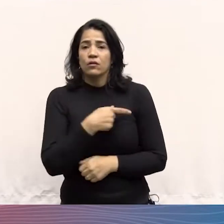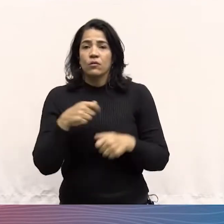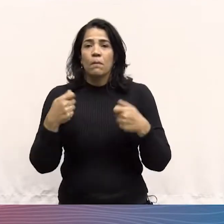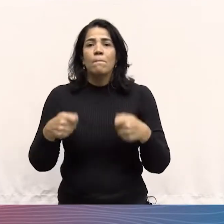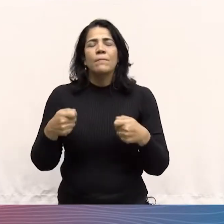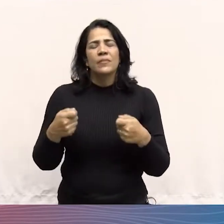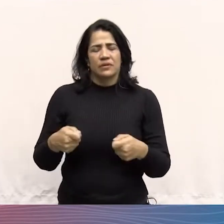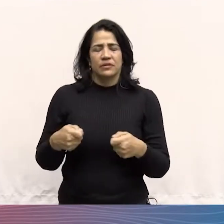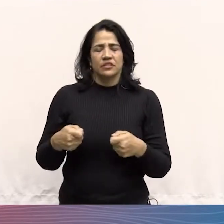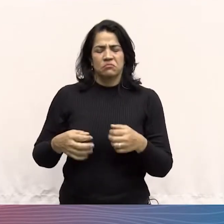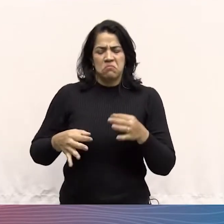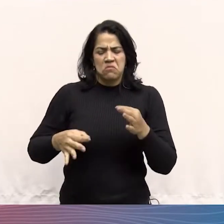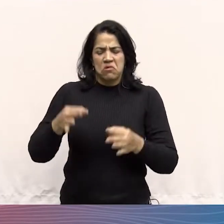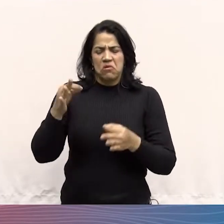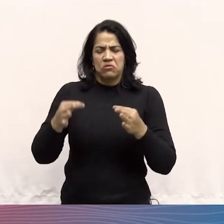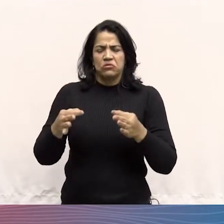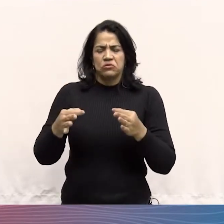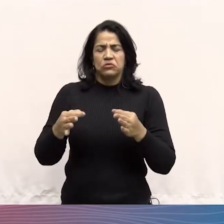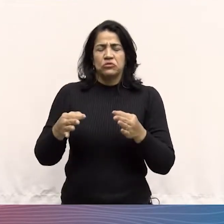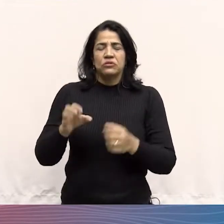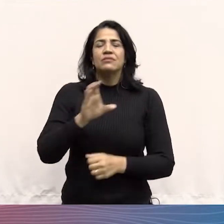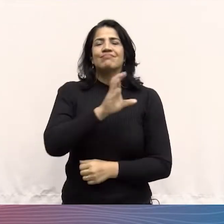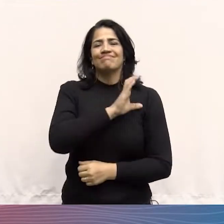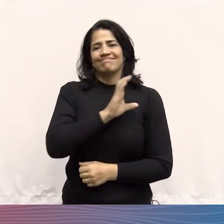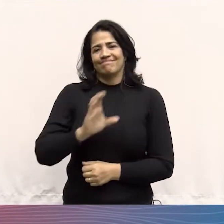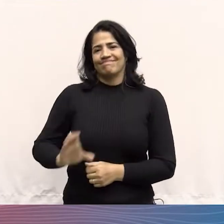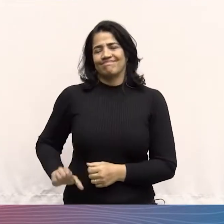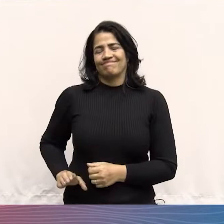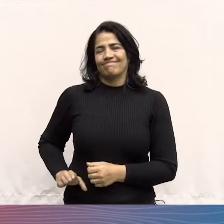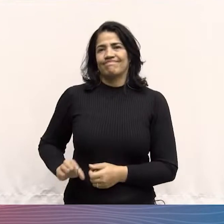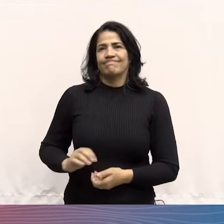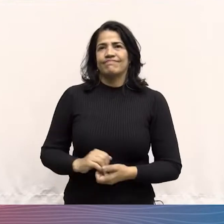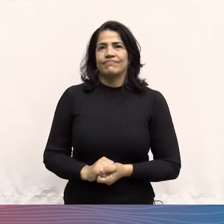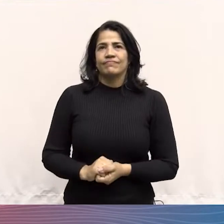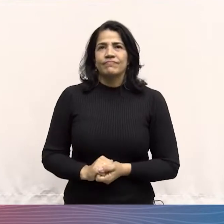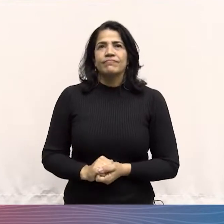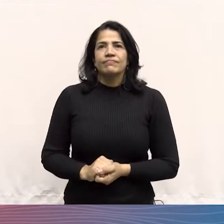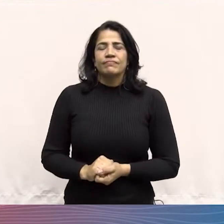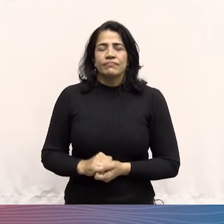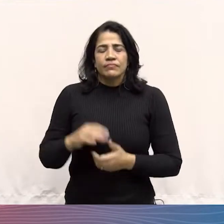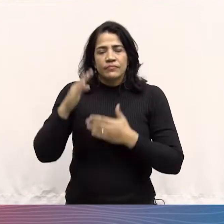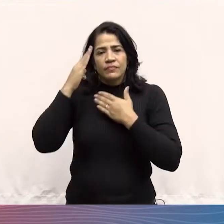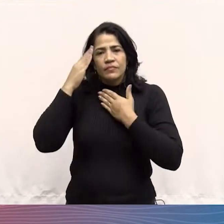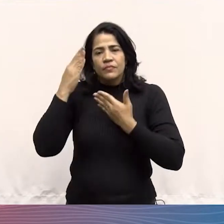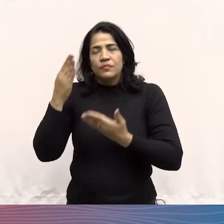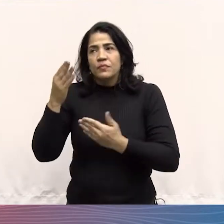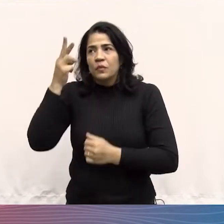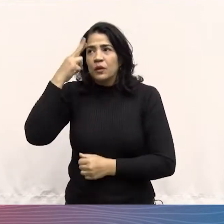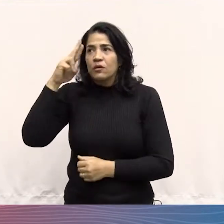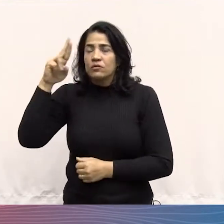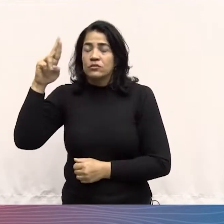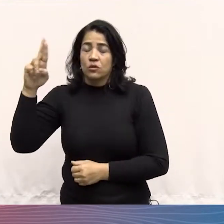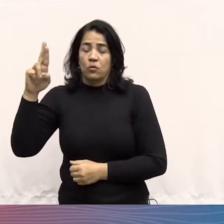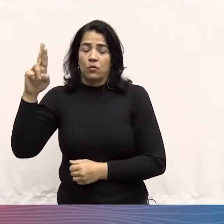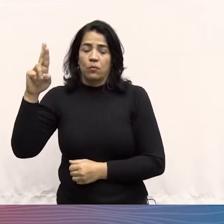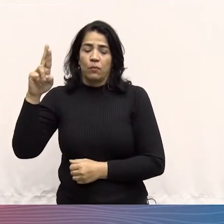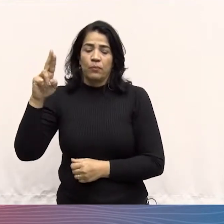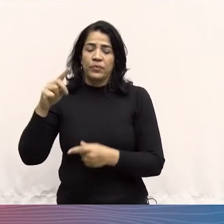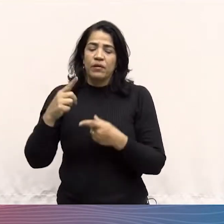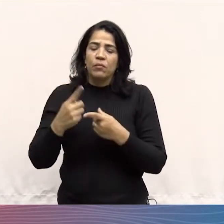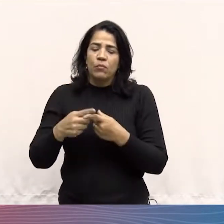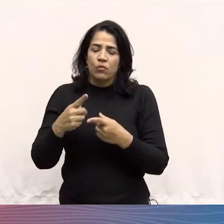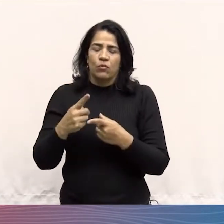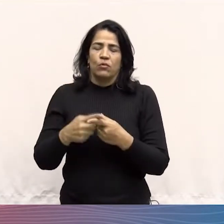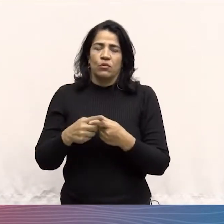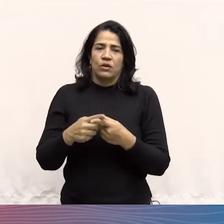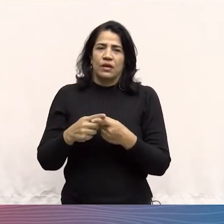de Cristo, Senhor Jesus. Então, graças ao Senhor, esse evangelho foi pregado para os dois